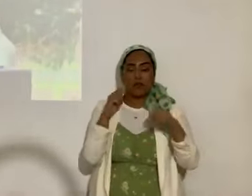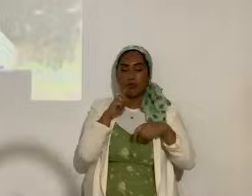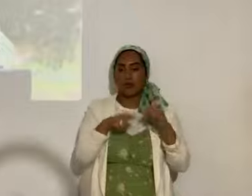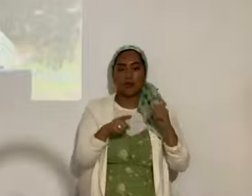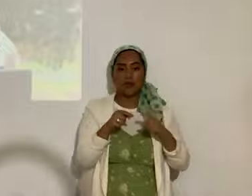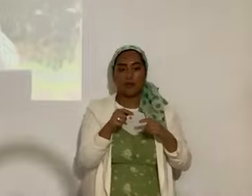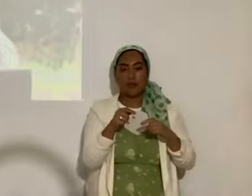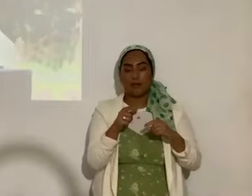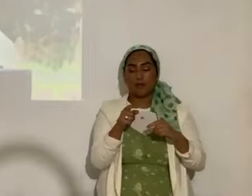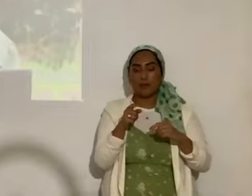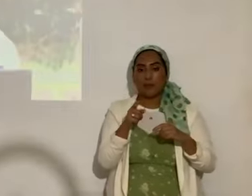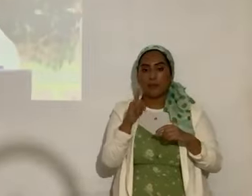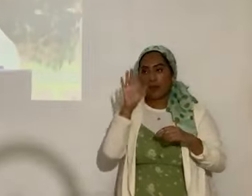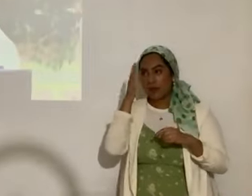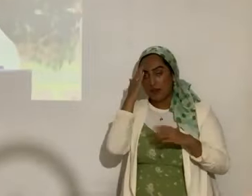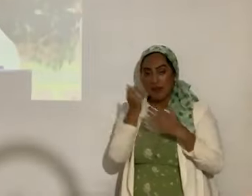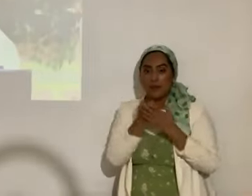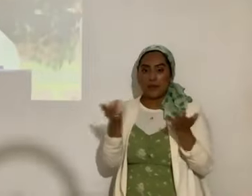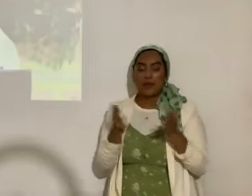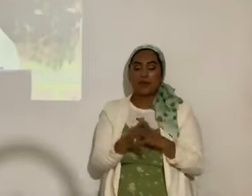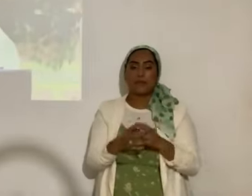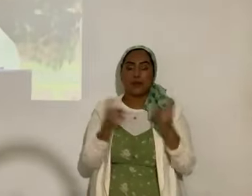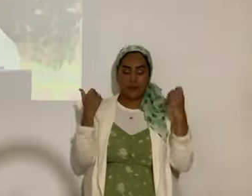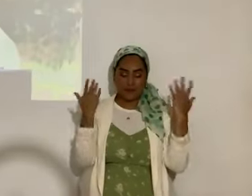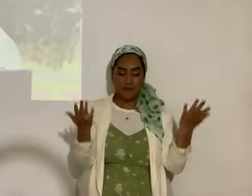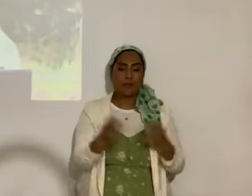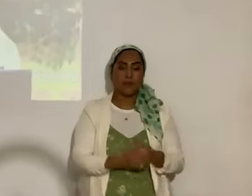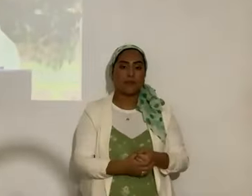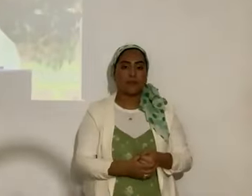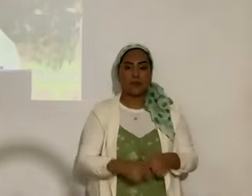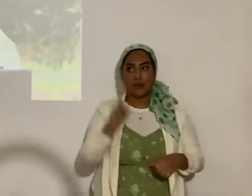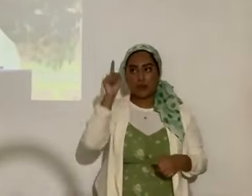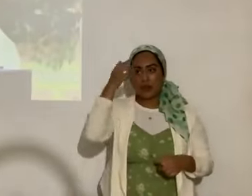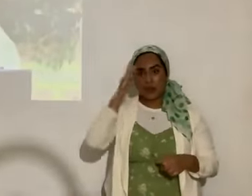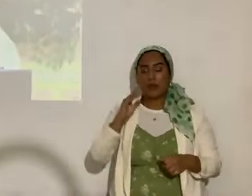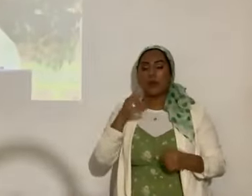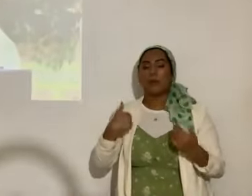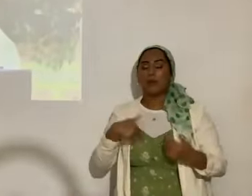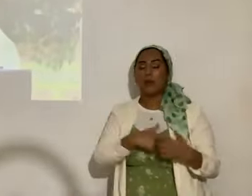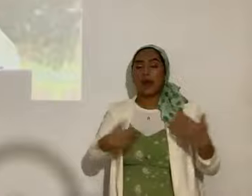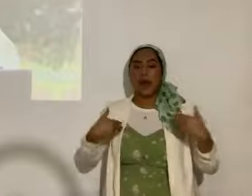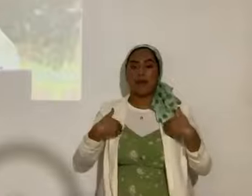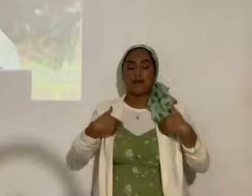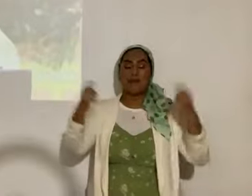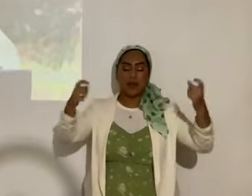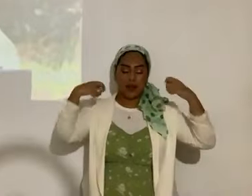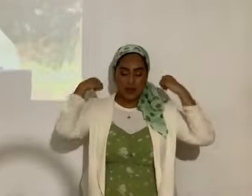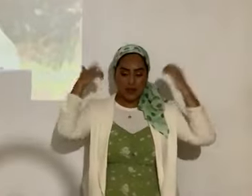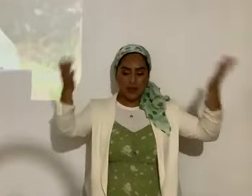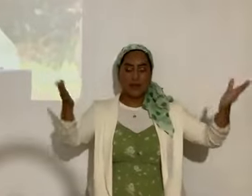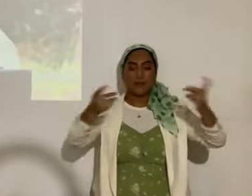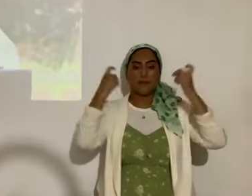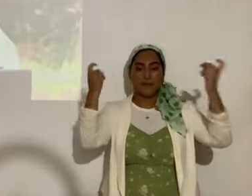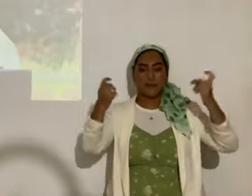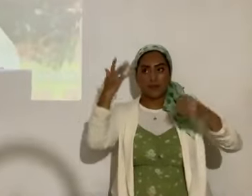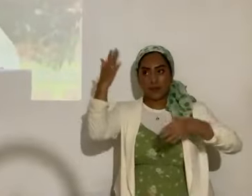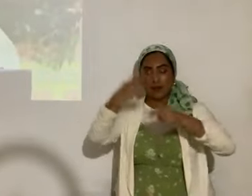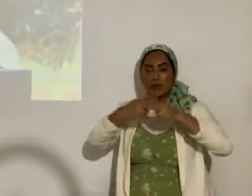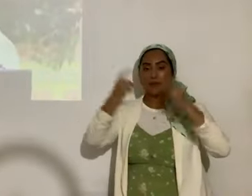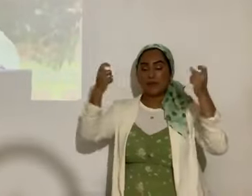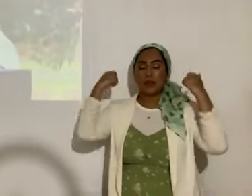decir así escapar No él sabe todo Aleluya a ese Elohim tenemos bendito el cel aleluya exaltamos